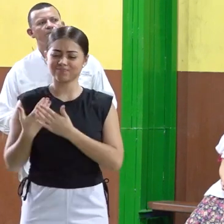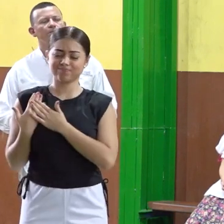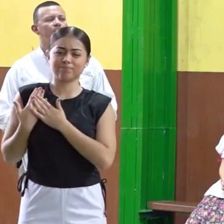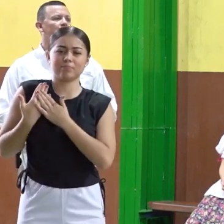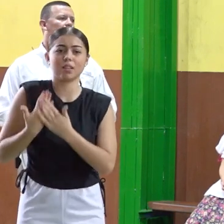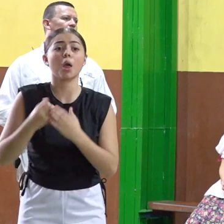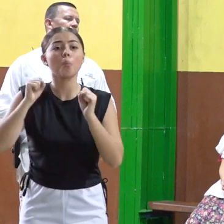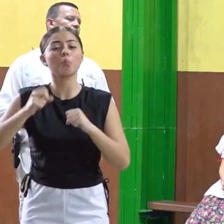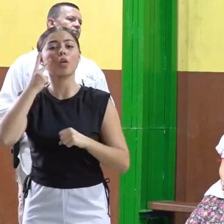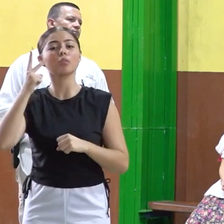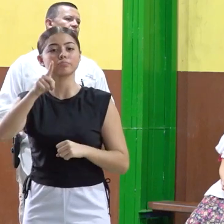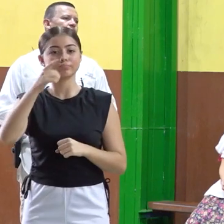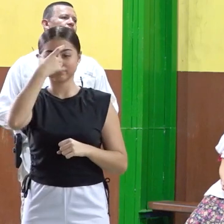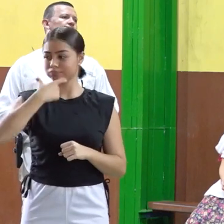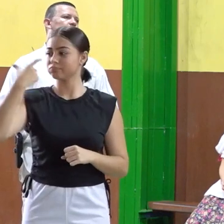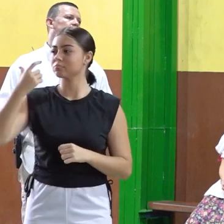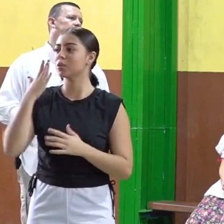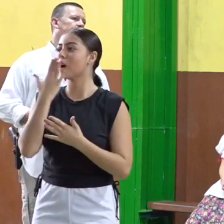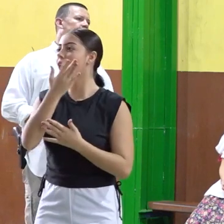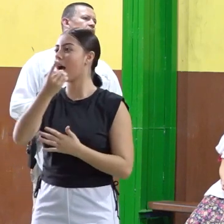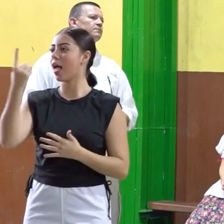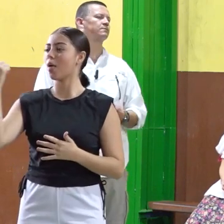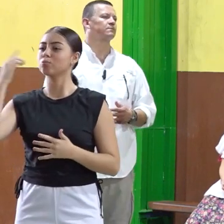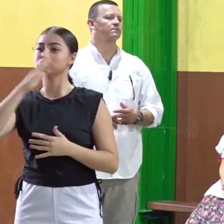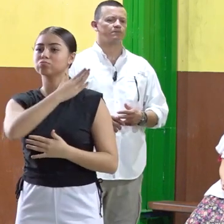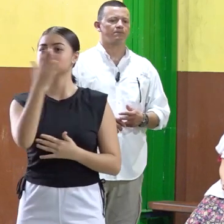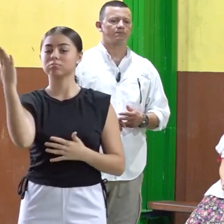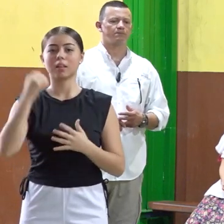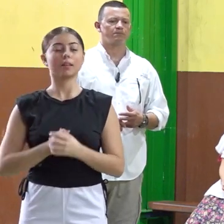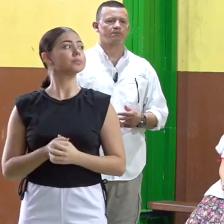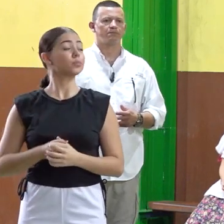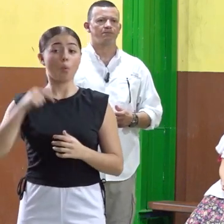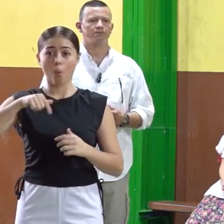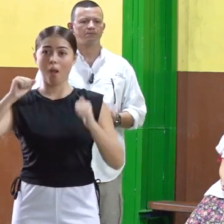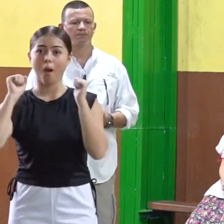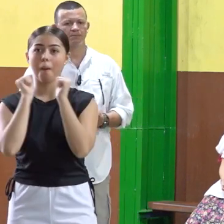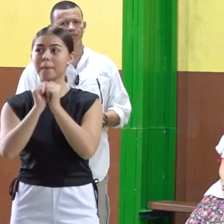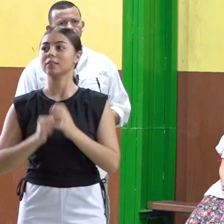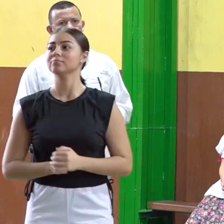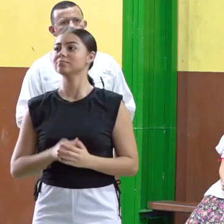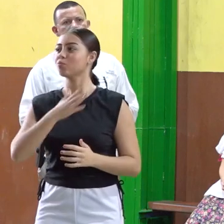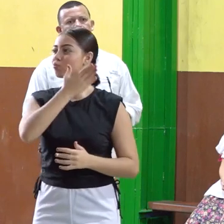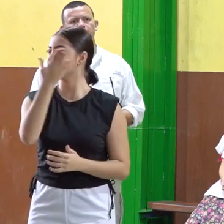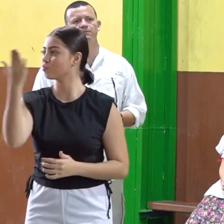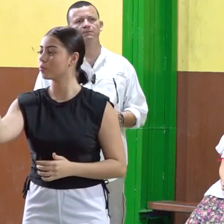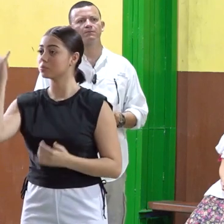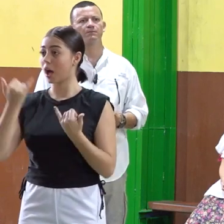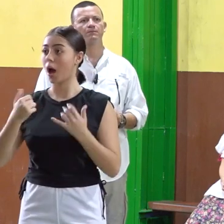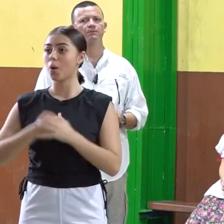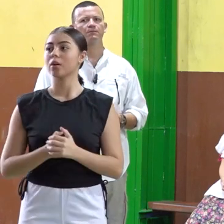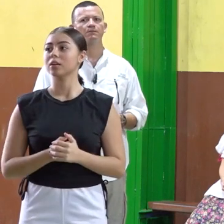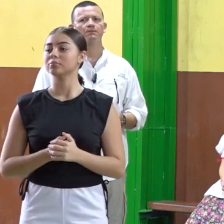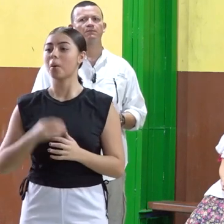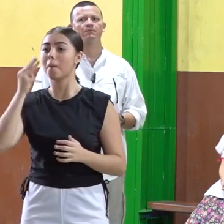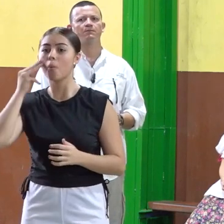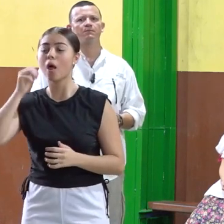puedo ver reflejada en los rostros de cada uno de ustedes que hoy nos acompañan, esos que están ahí, de